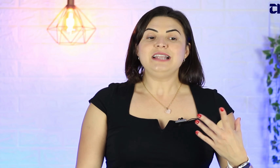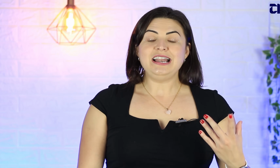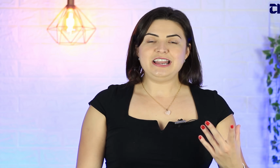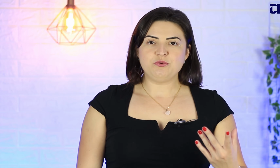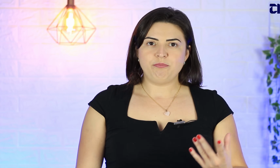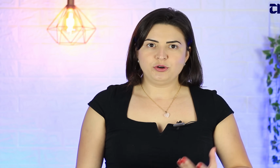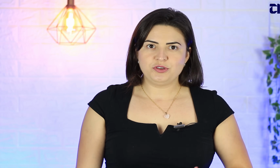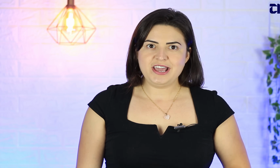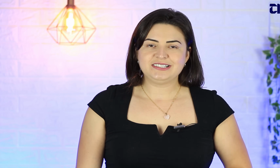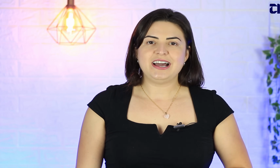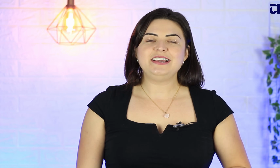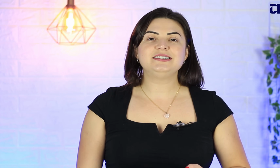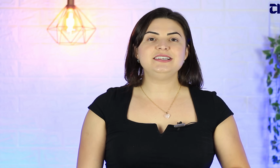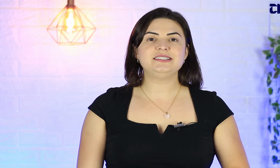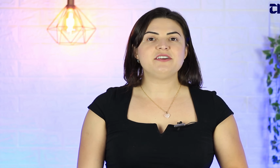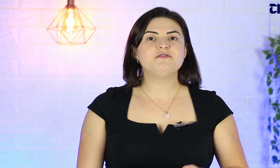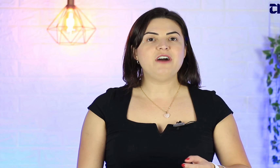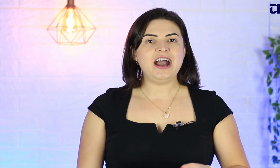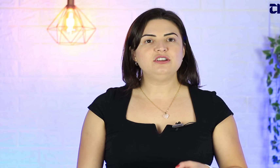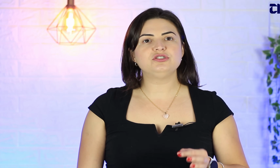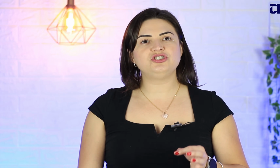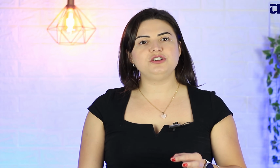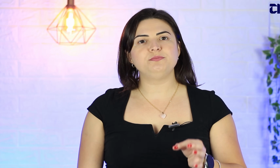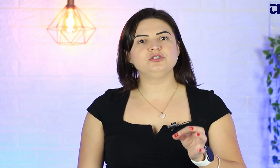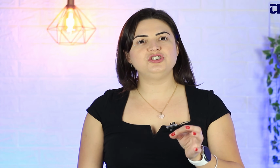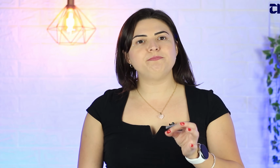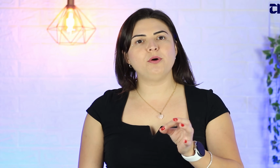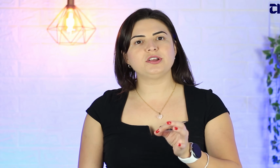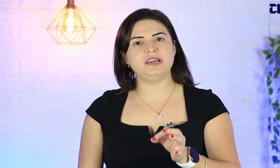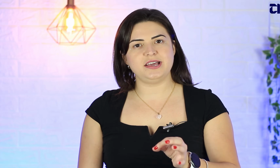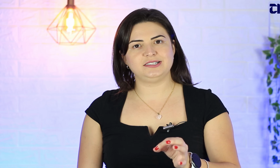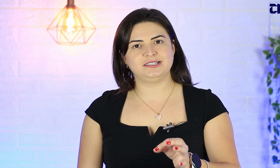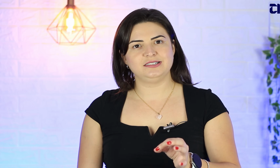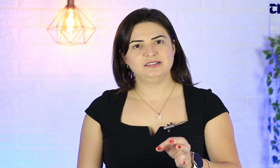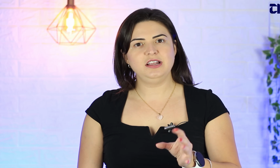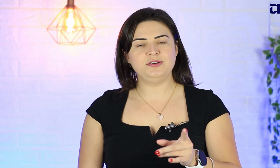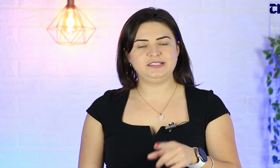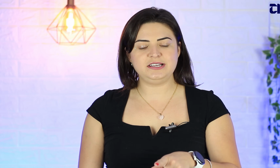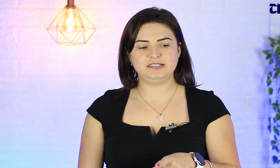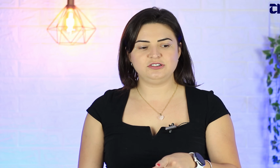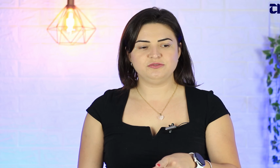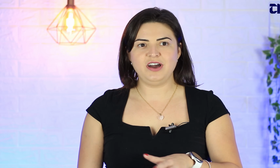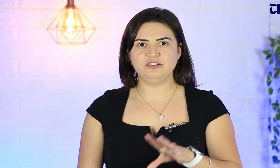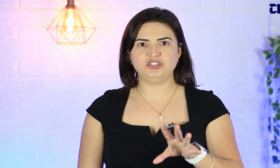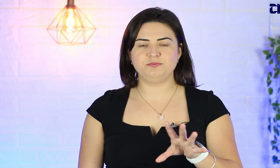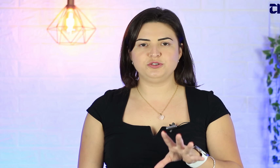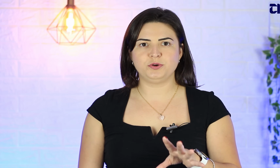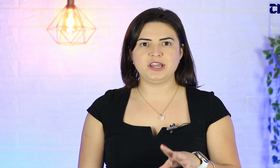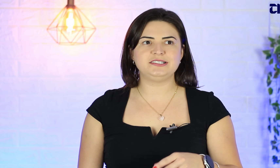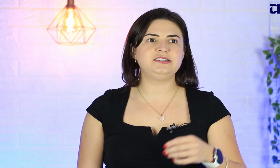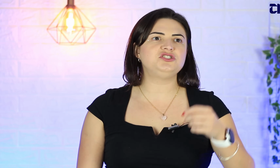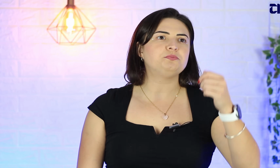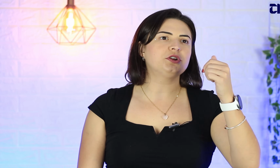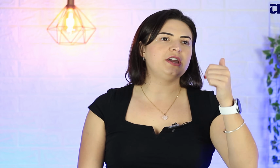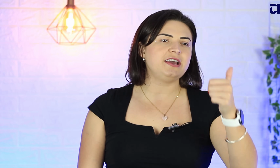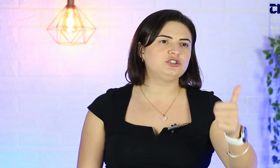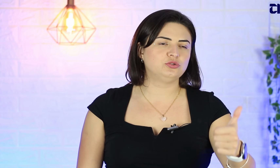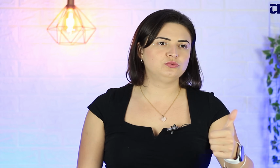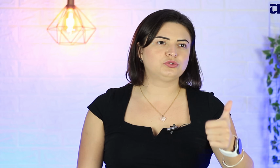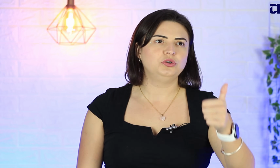Na língua portuguesa existem vários tipos de porquês. Não existe? Vários tipos de porquês? Existe porquê junto,